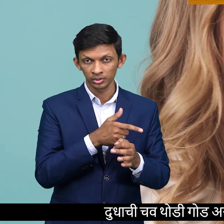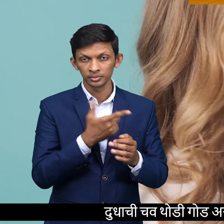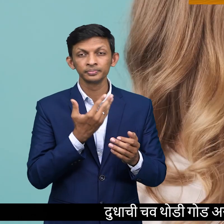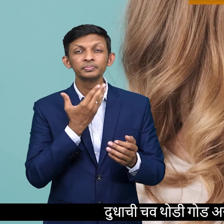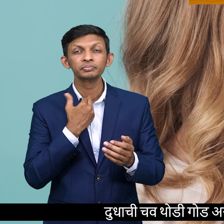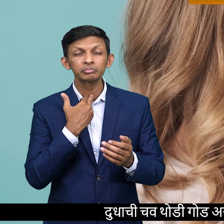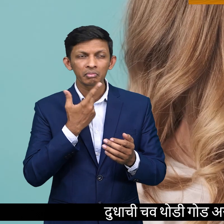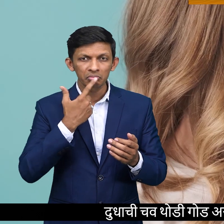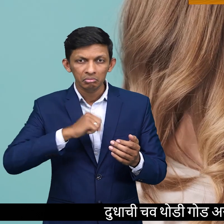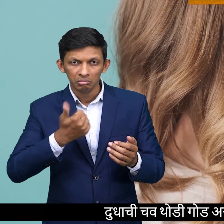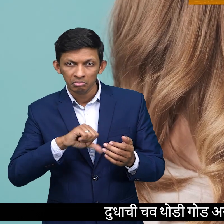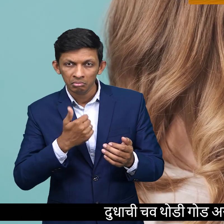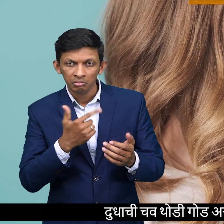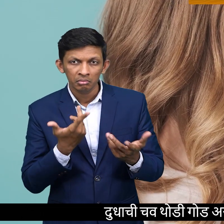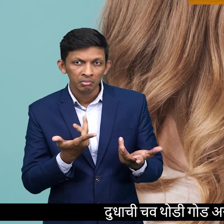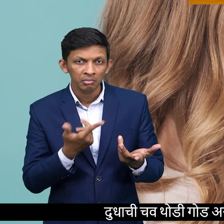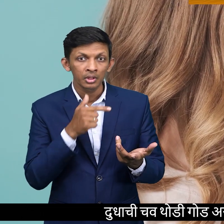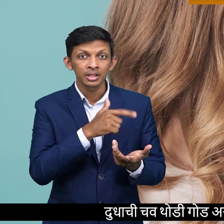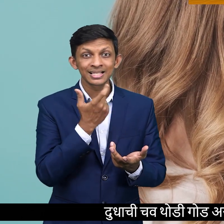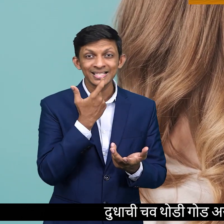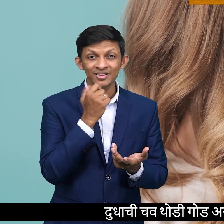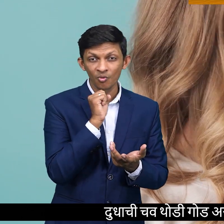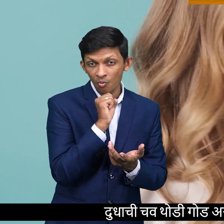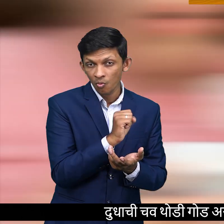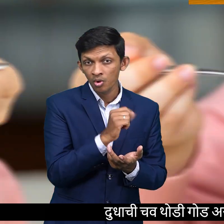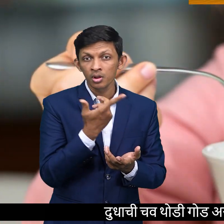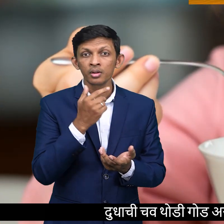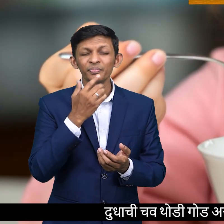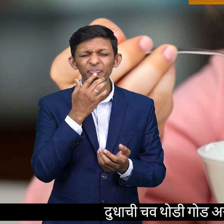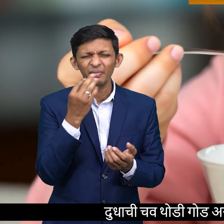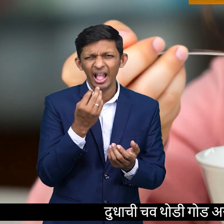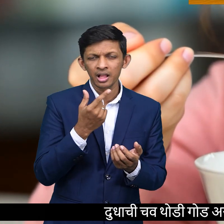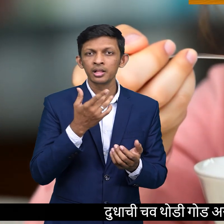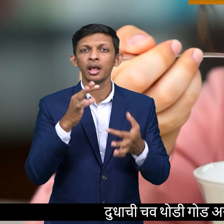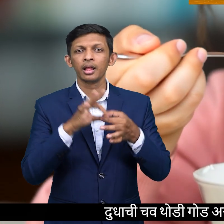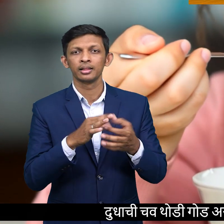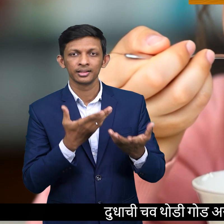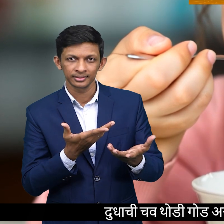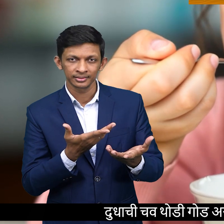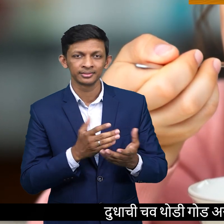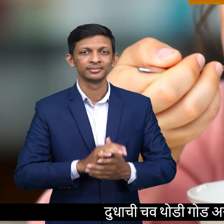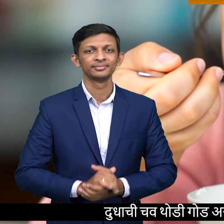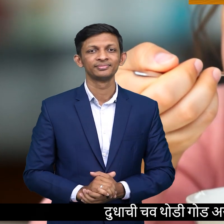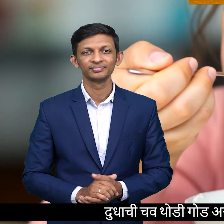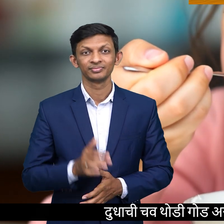दुधाची चव थोडी गोड असते, तर दही थोडे किंवा जास्त आंबट असते.